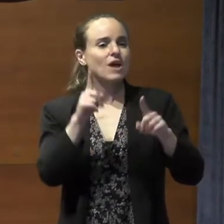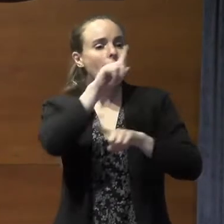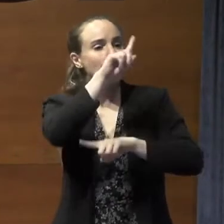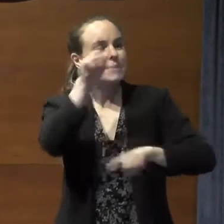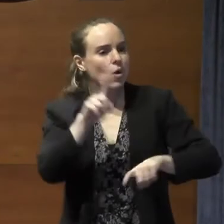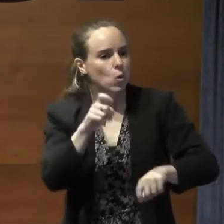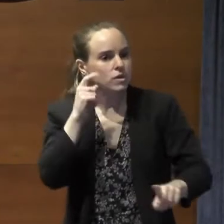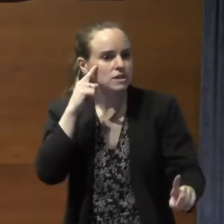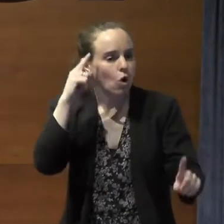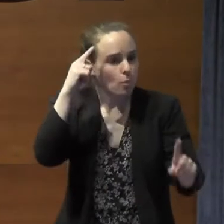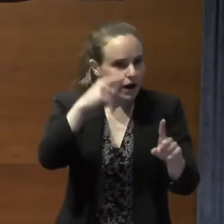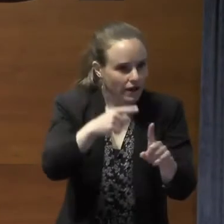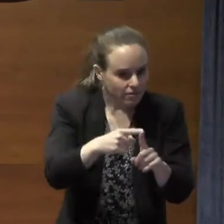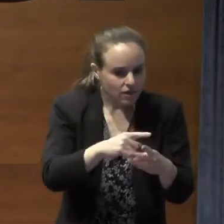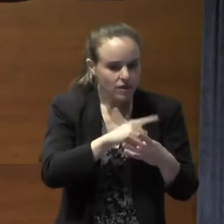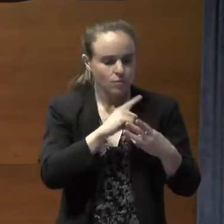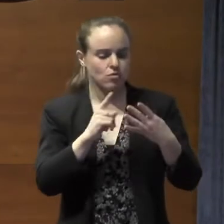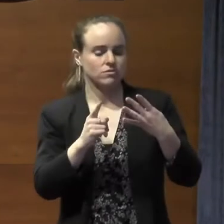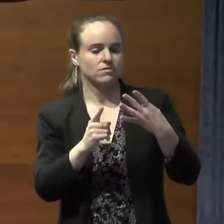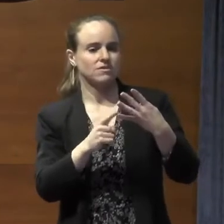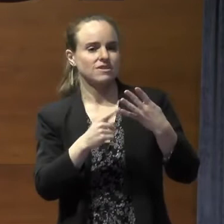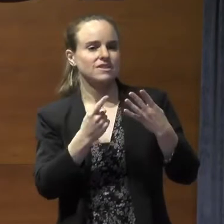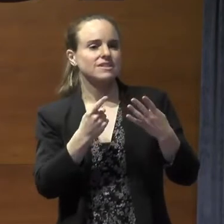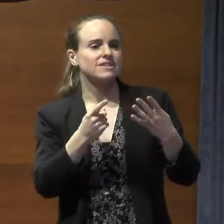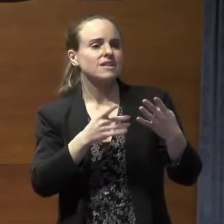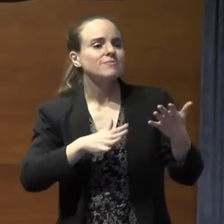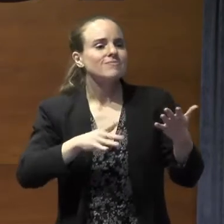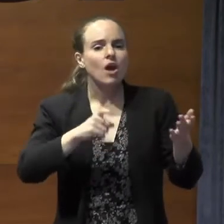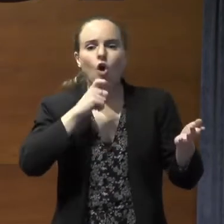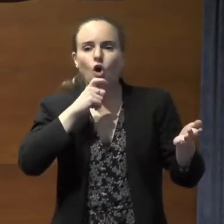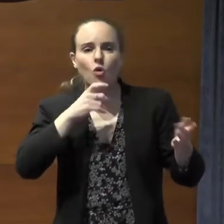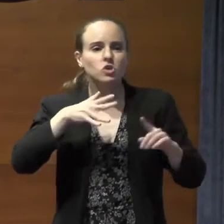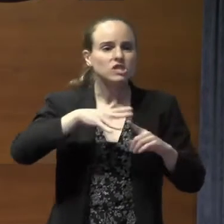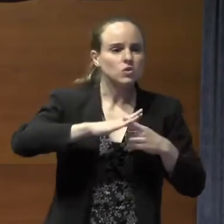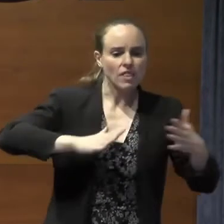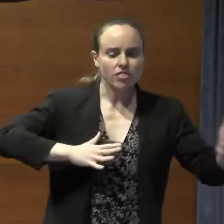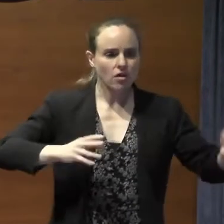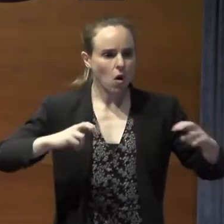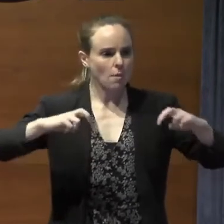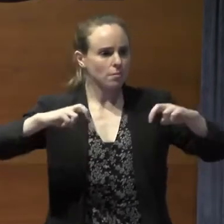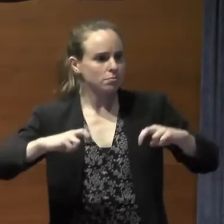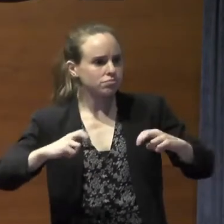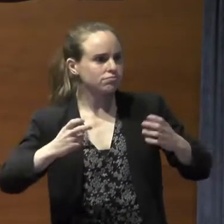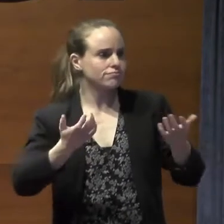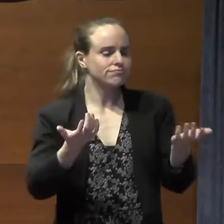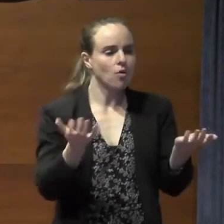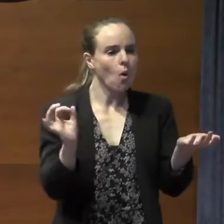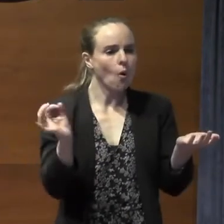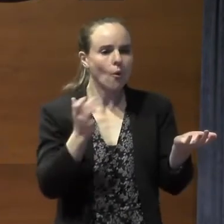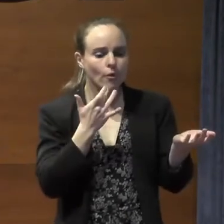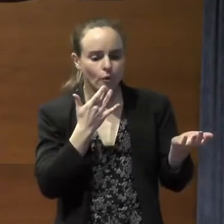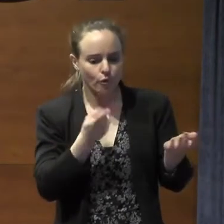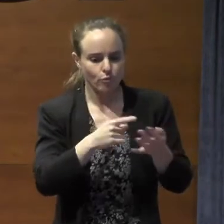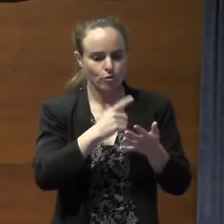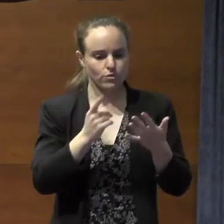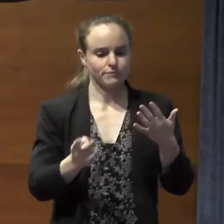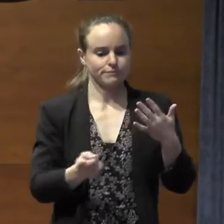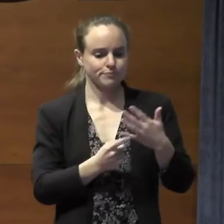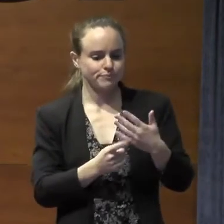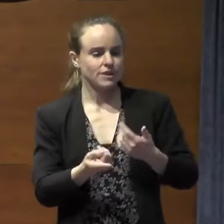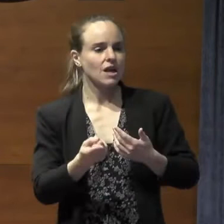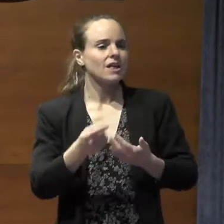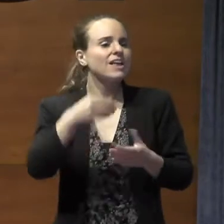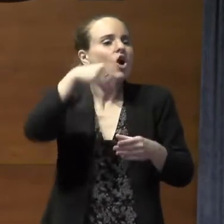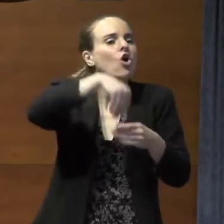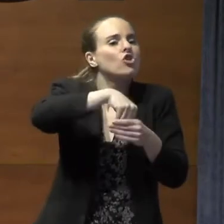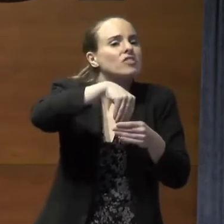las preguntas. Bastantes veces tampoco reciben información sobre el formato del encuentro, no se les suele informar